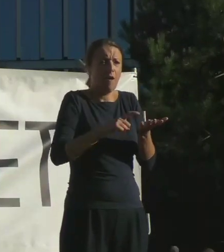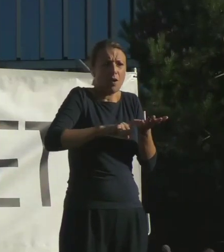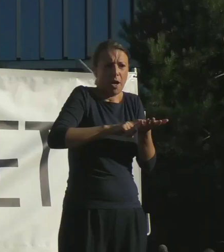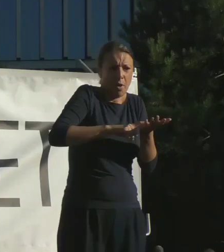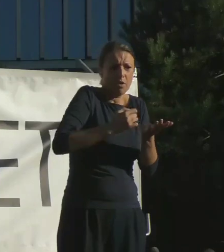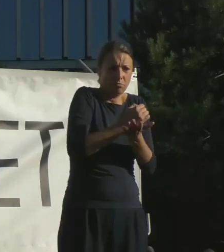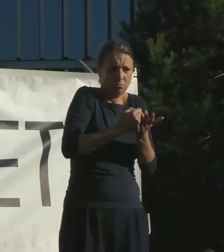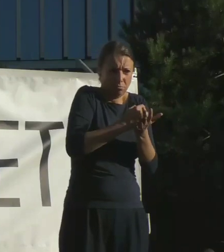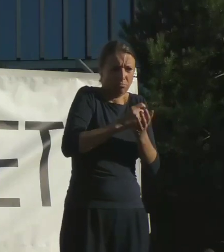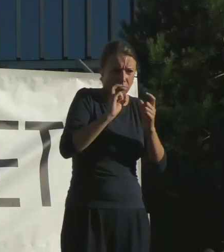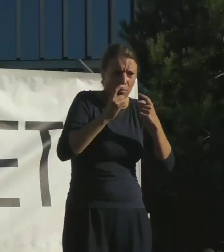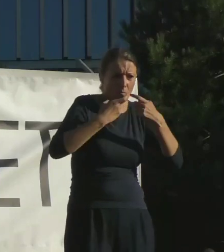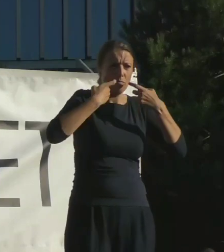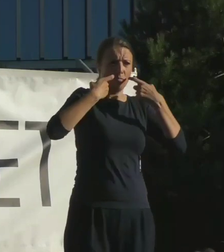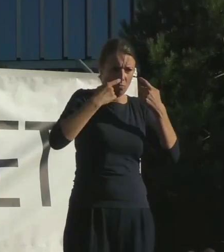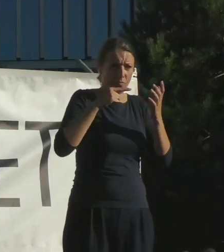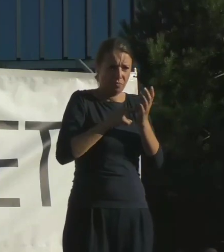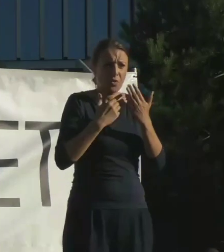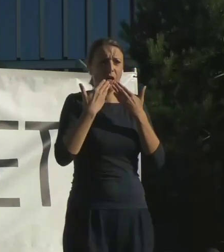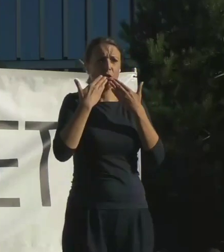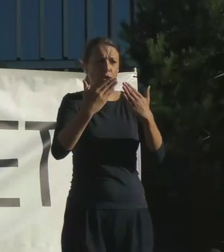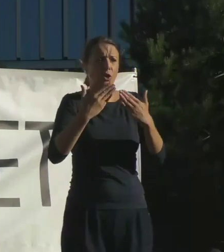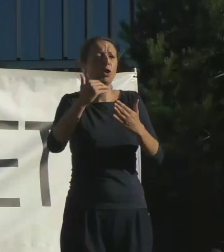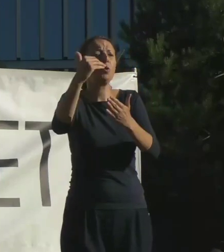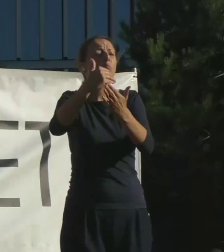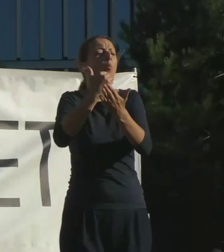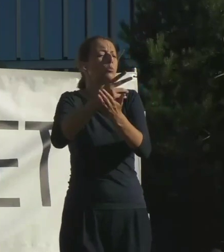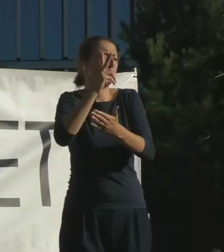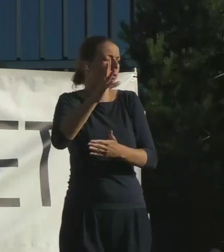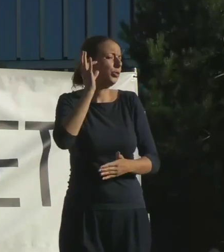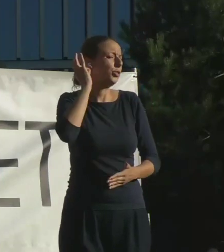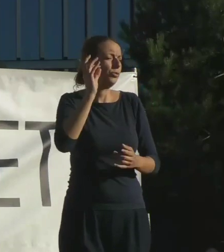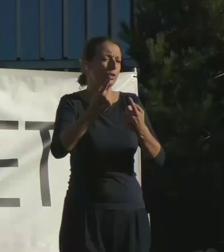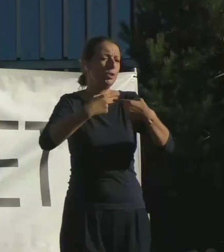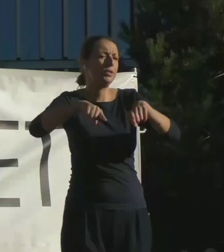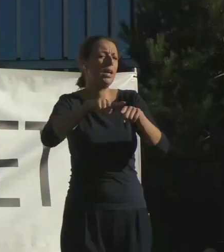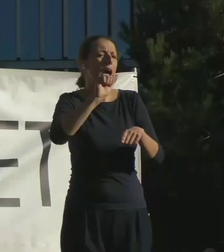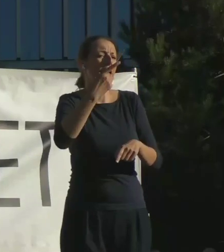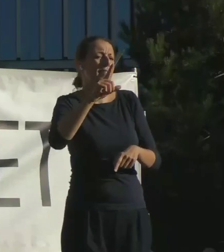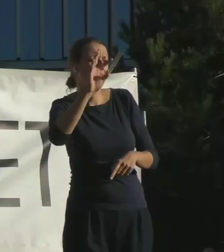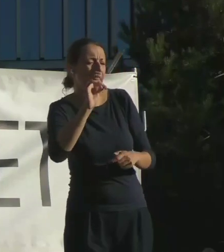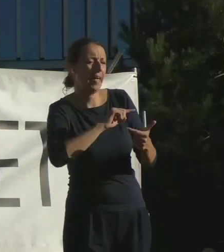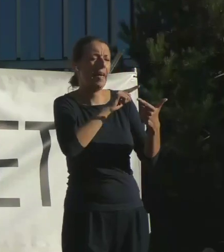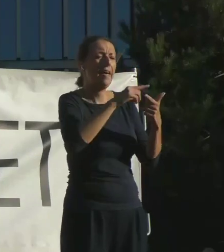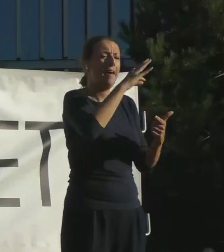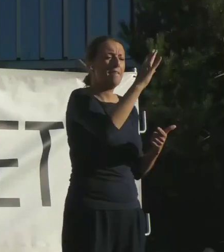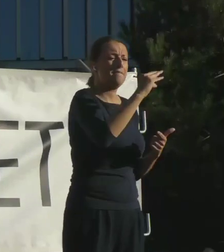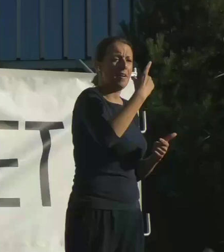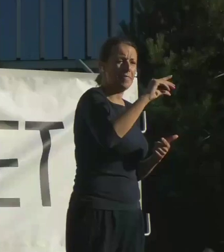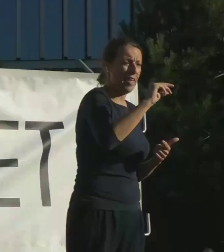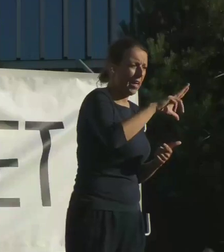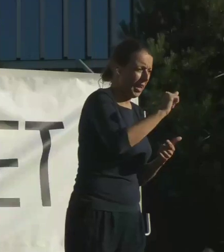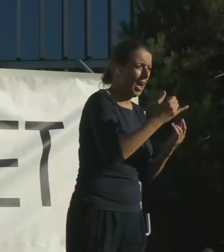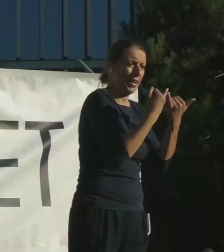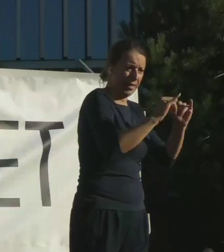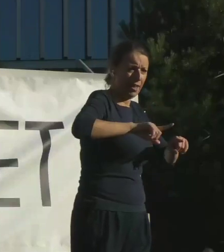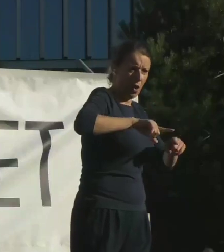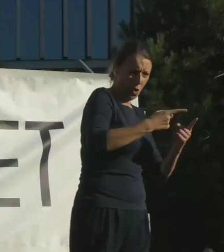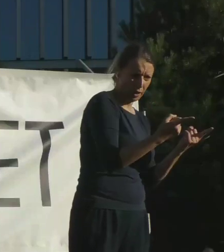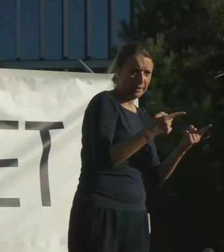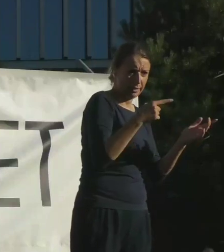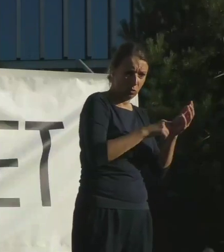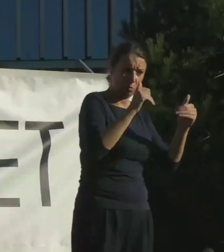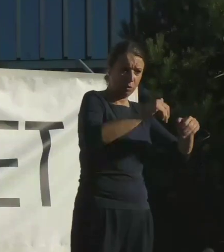sposobów dzięki pomocy dziewczyn z ADT, z Federy i innych organizacji. I